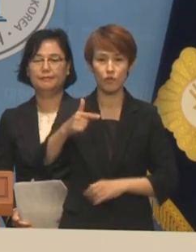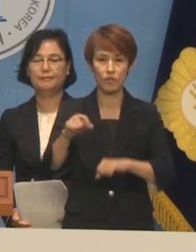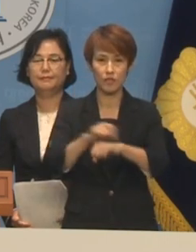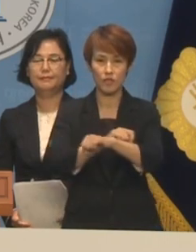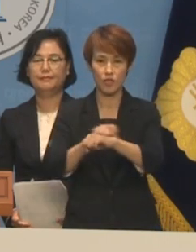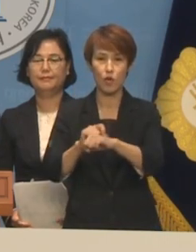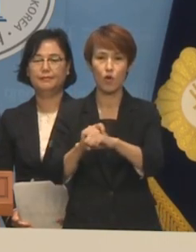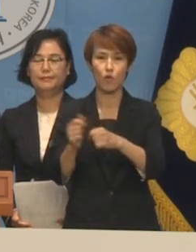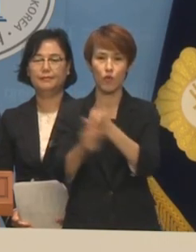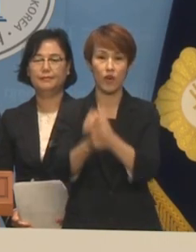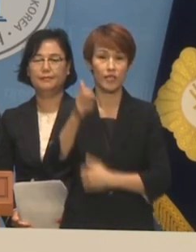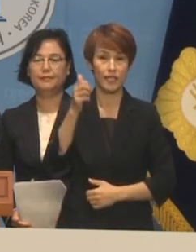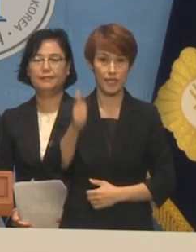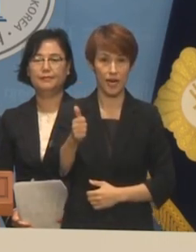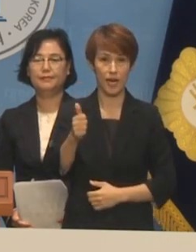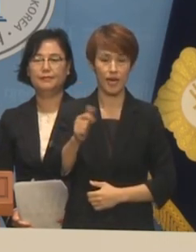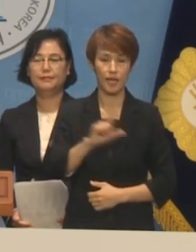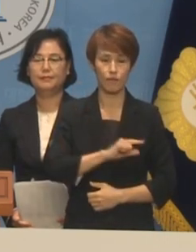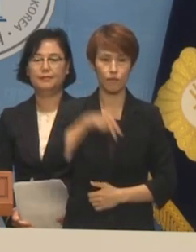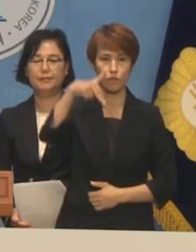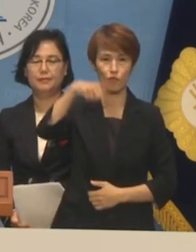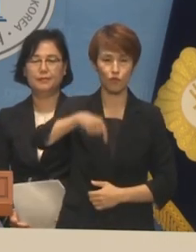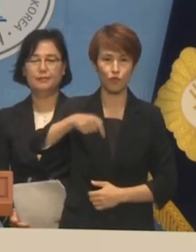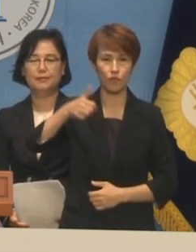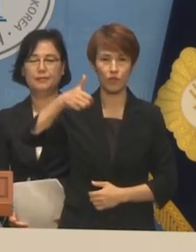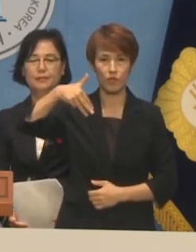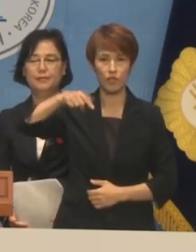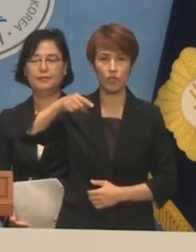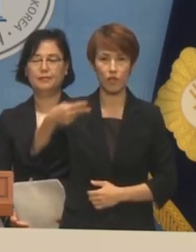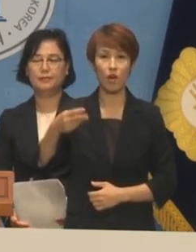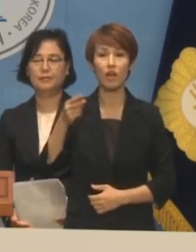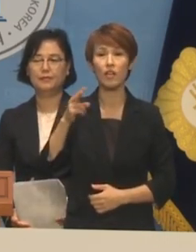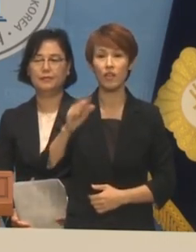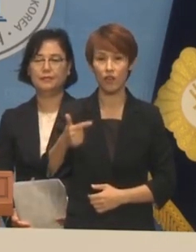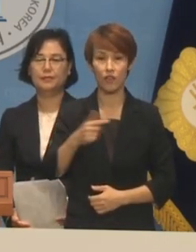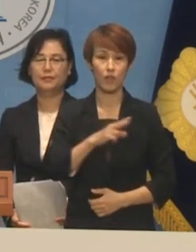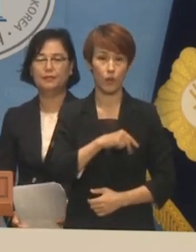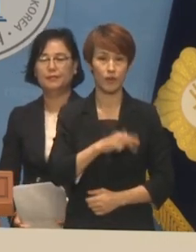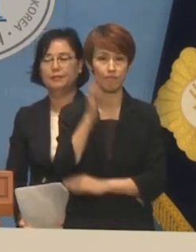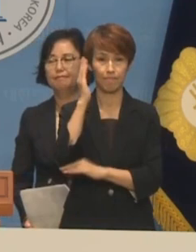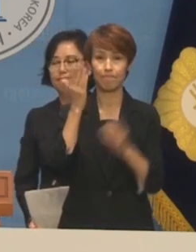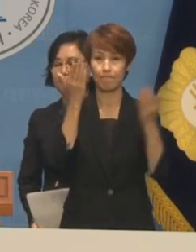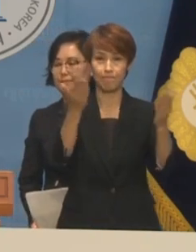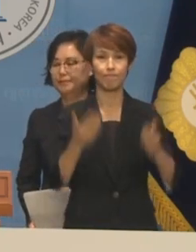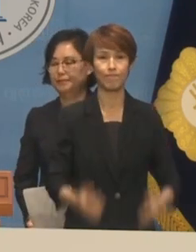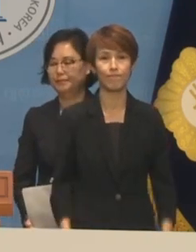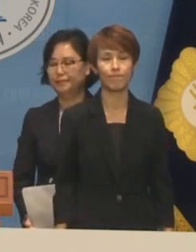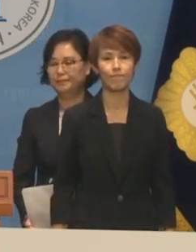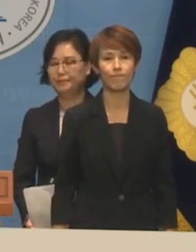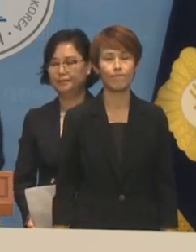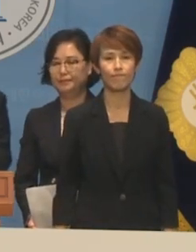계시는 주철현 의원님부터 모두 발언을 간단히 해주시겠습니다.